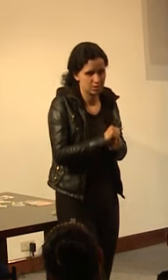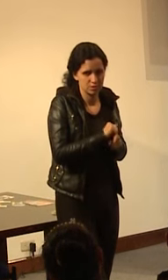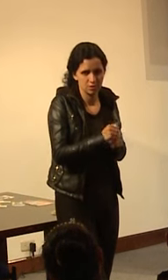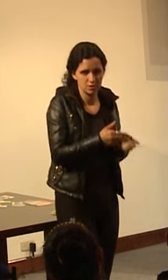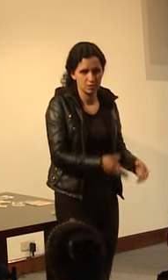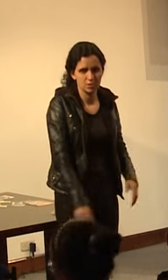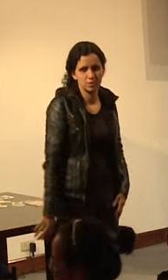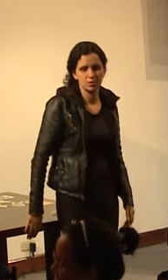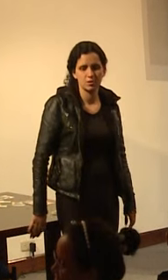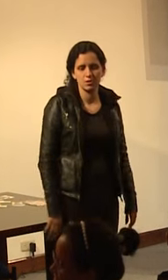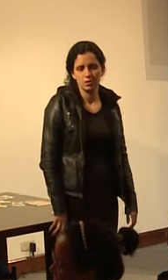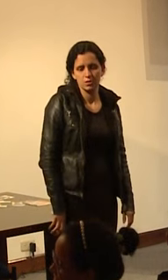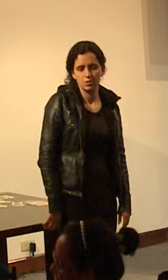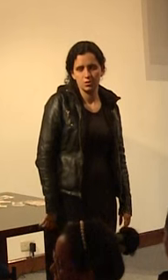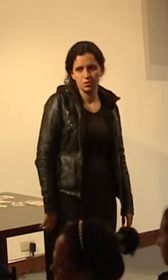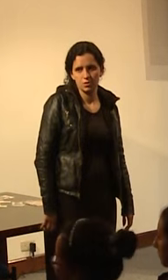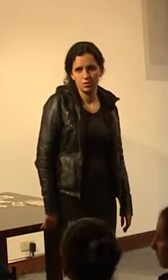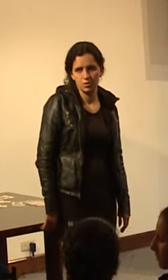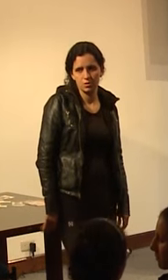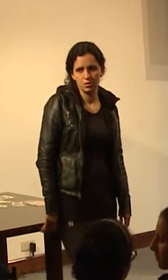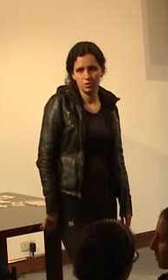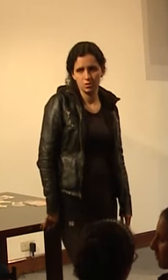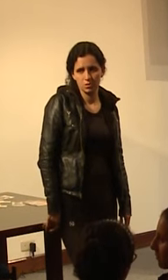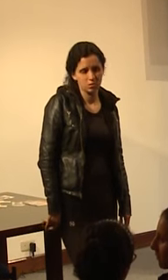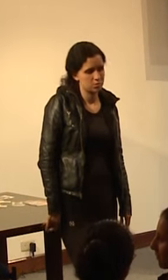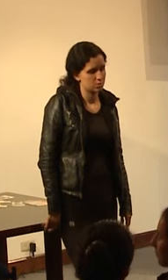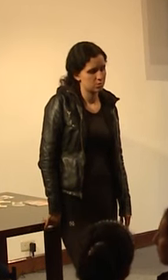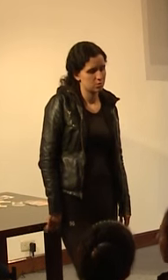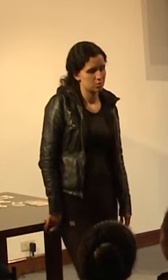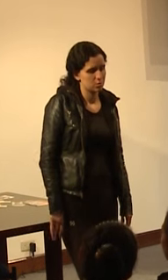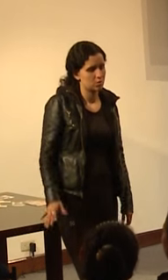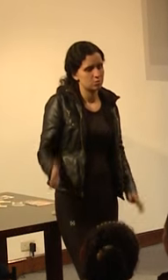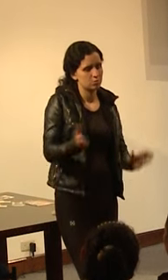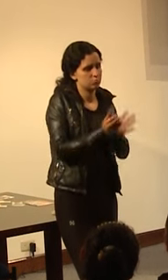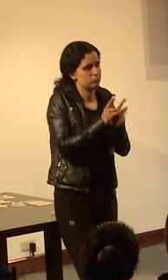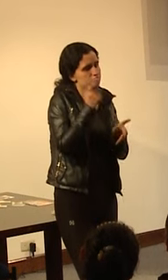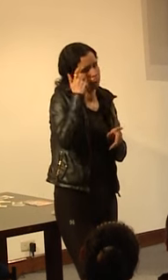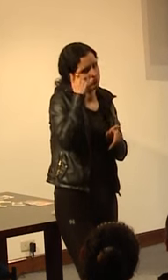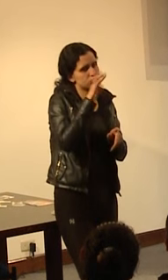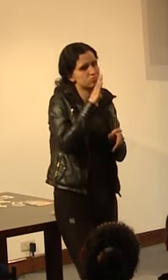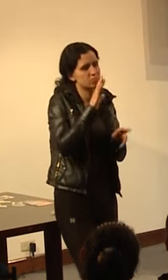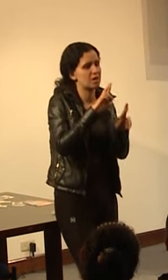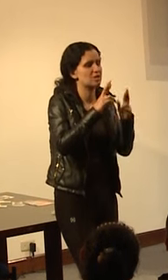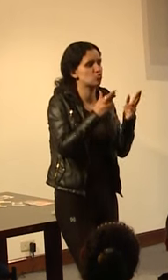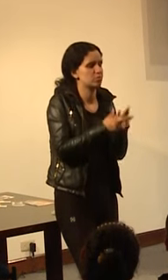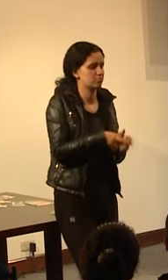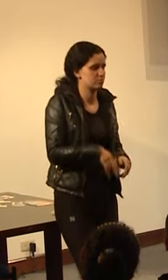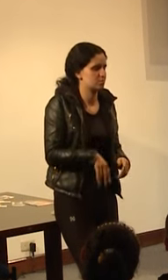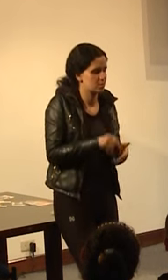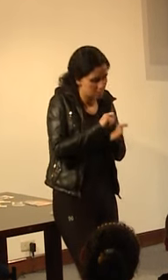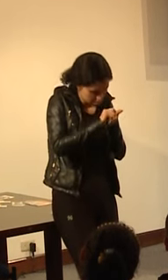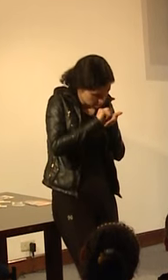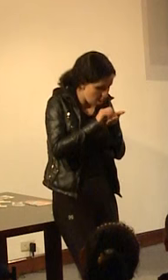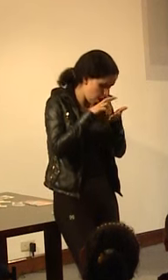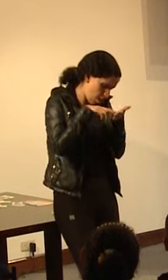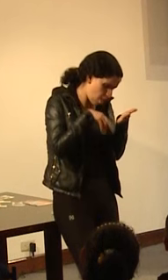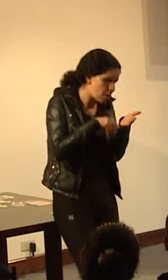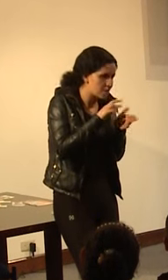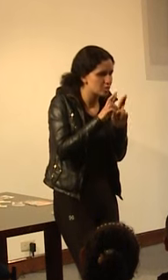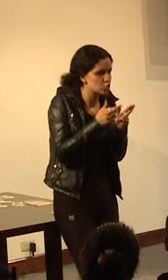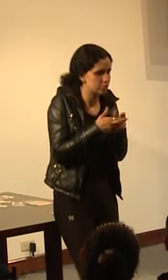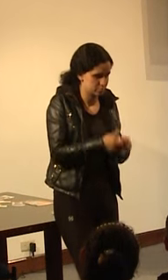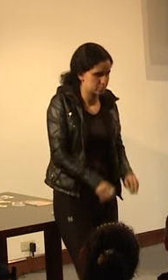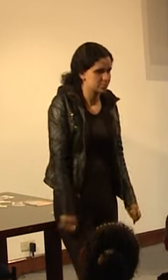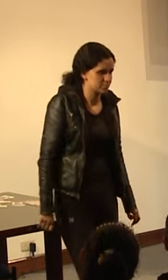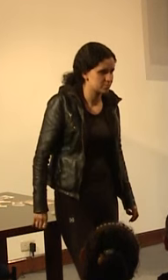proponer. Alguien así, como ustedes son todas estudiantes, todas pilas, ahí, ¿quién se arriesga a decir, bueno, breve, igual, si se acuerdan, los